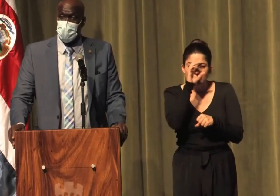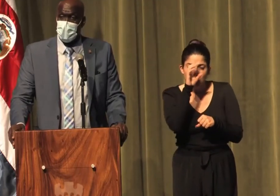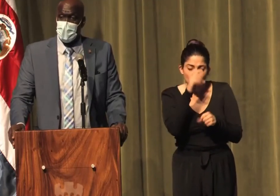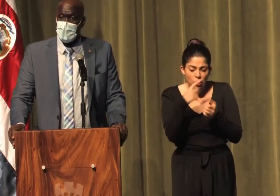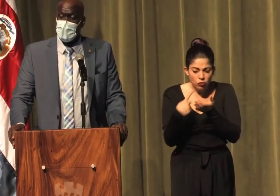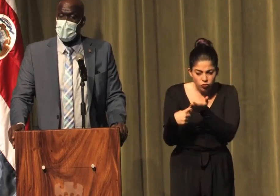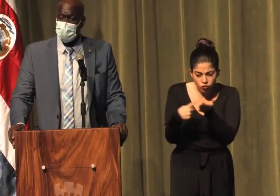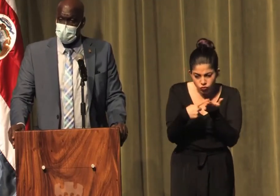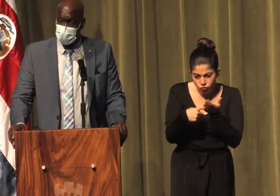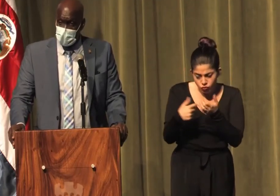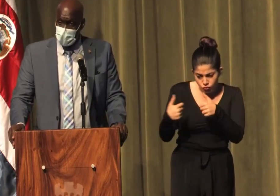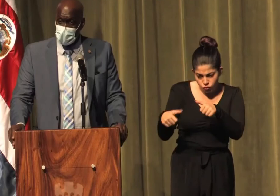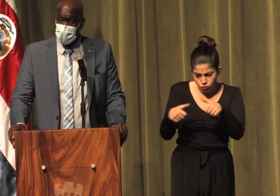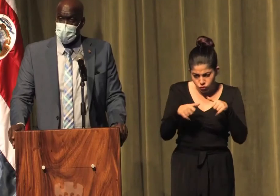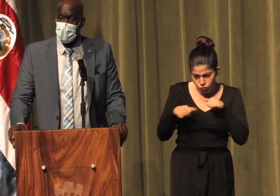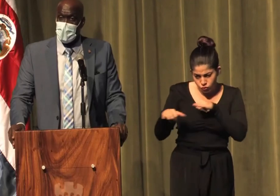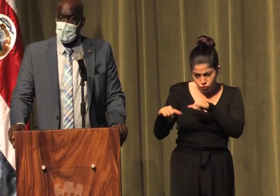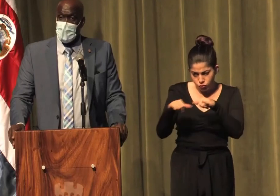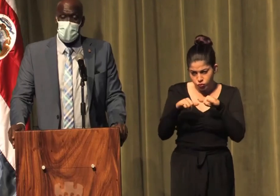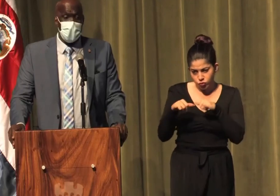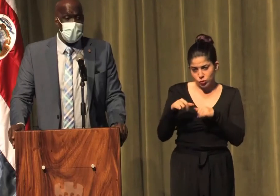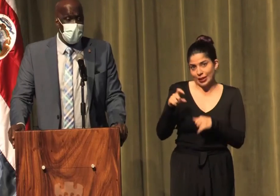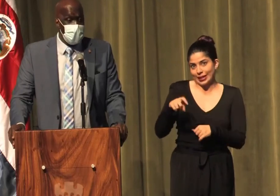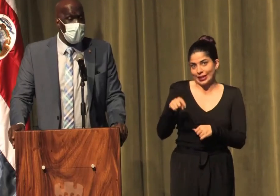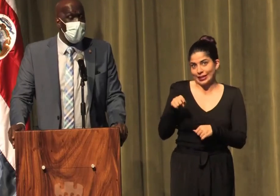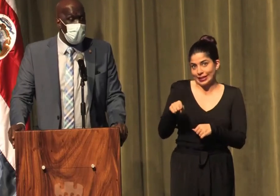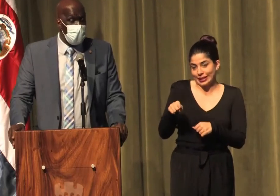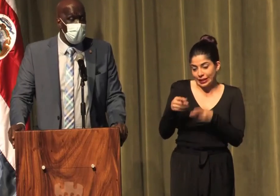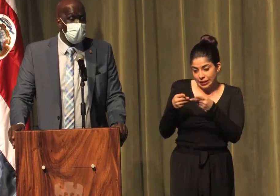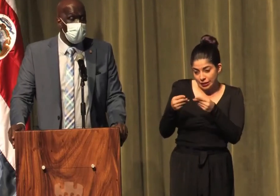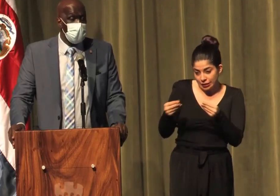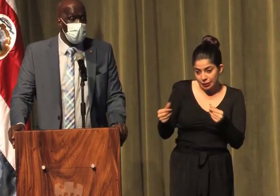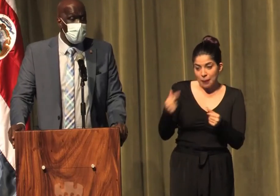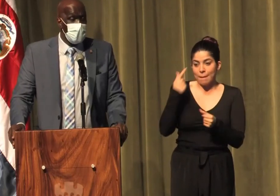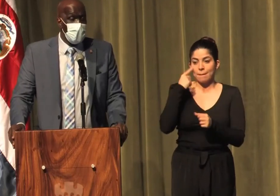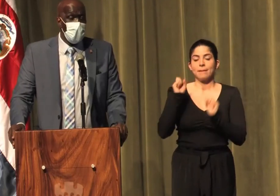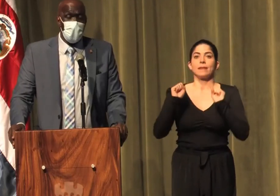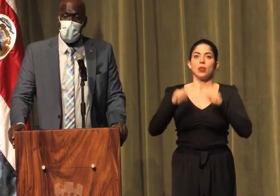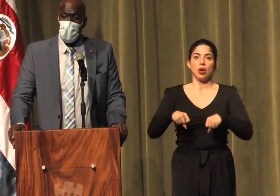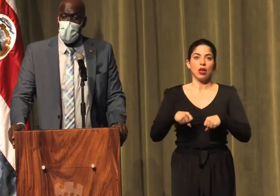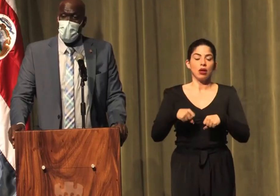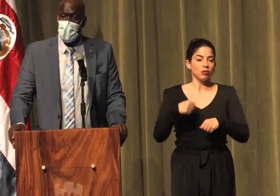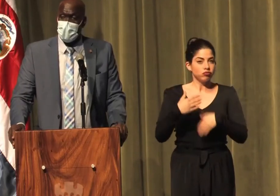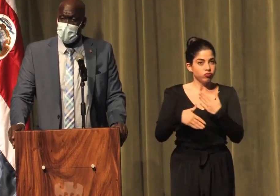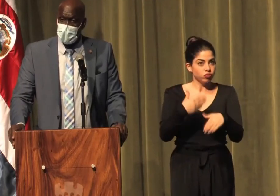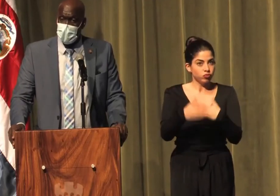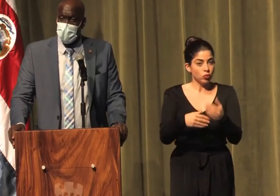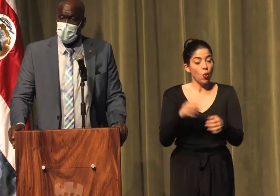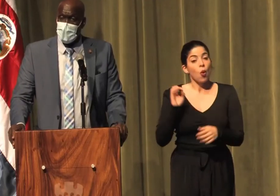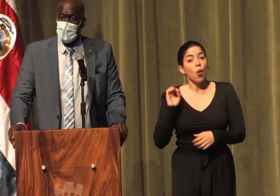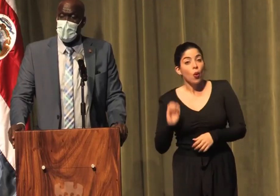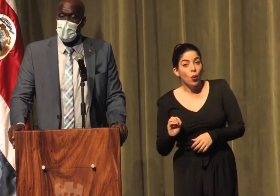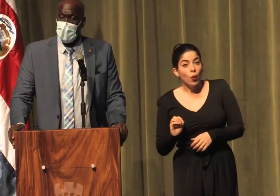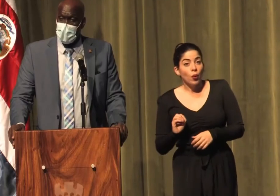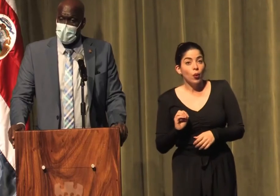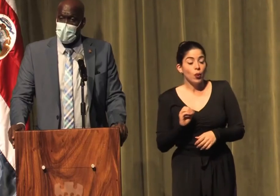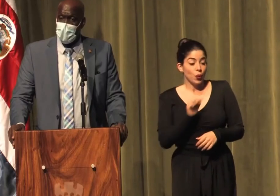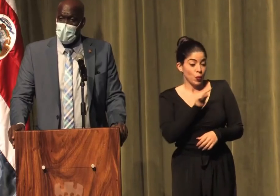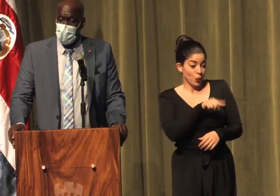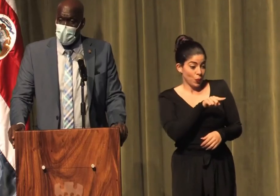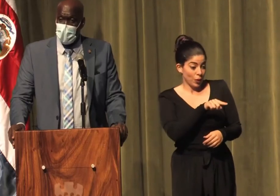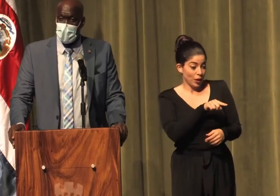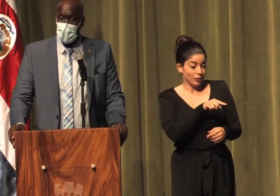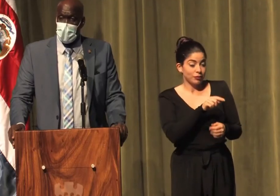consensos necesarios para llevar a cabo o convertir en leyes